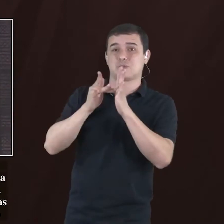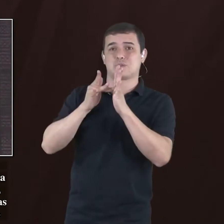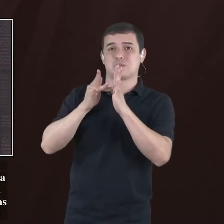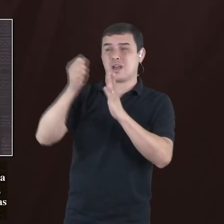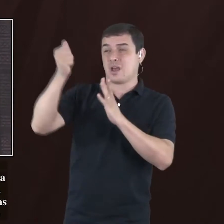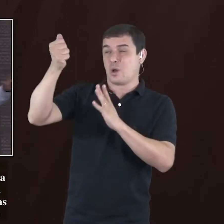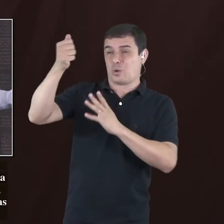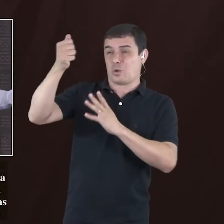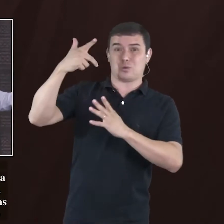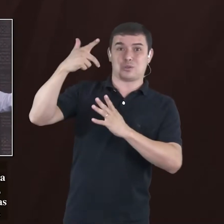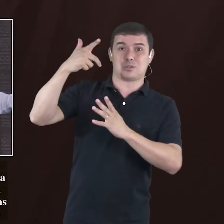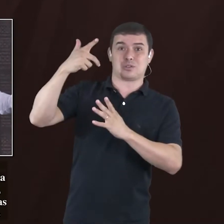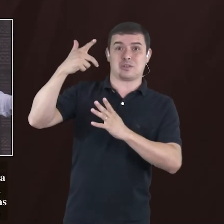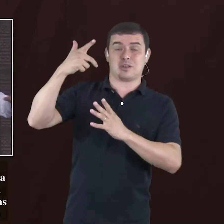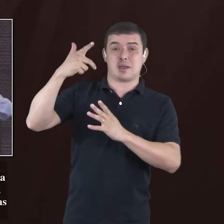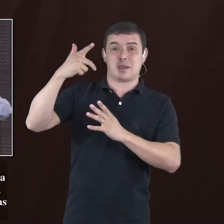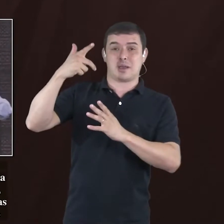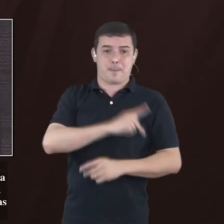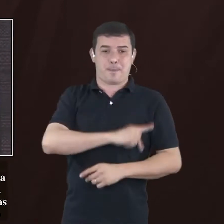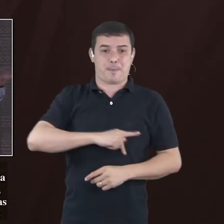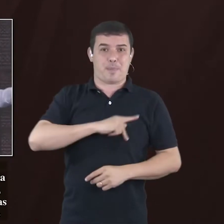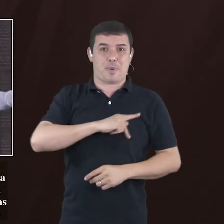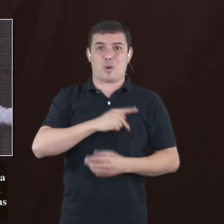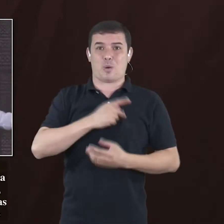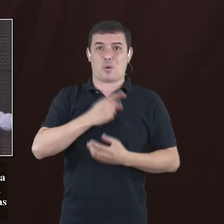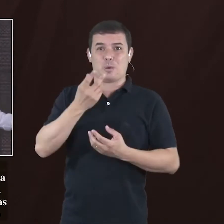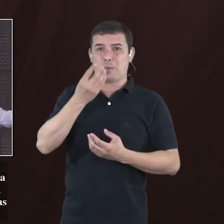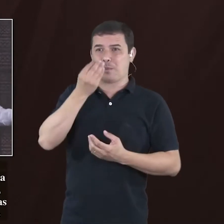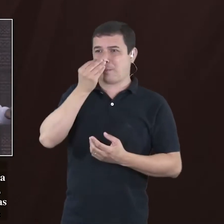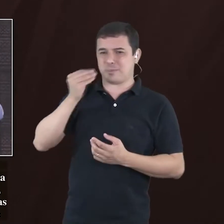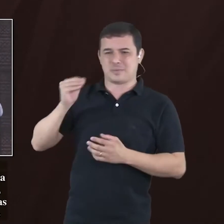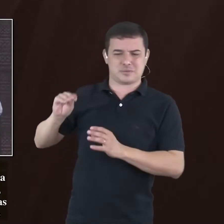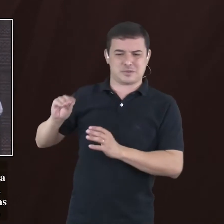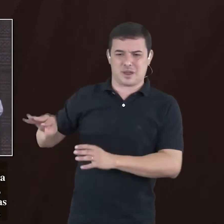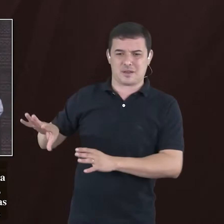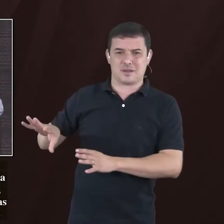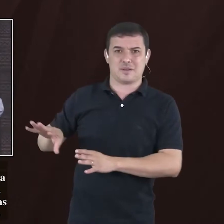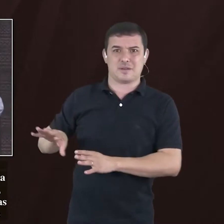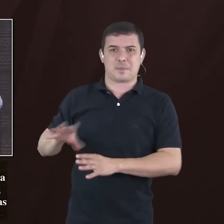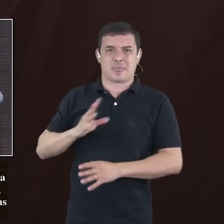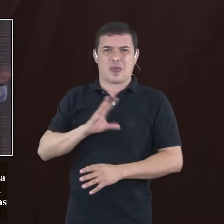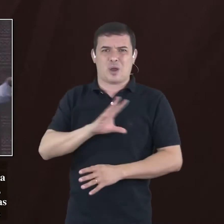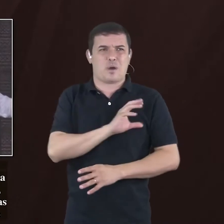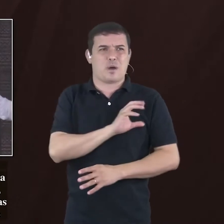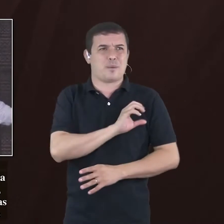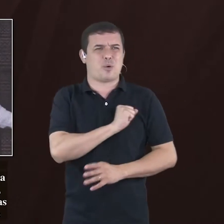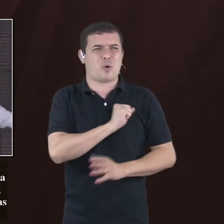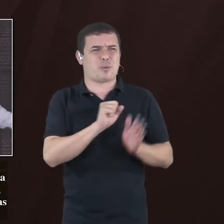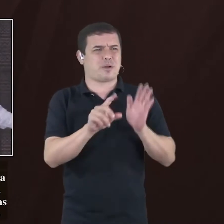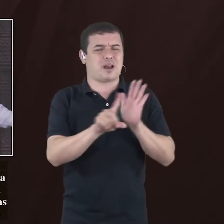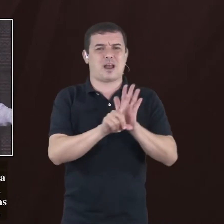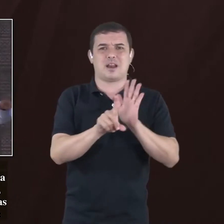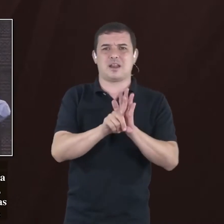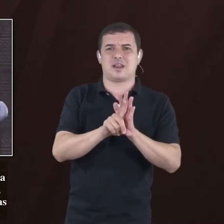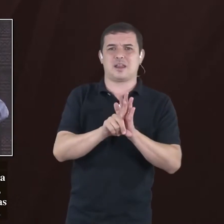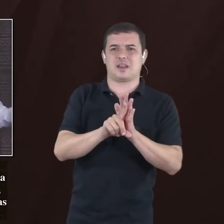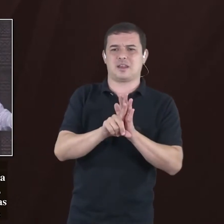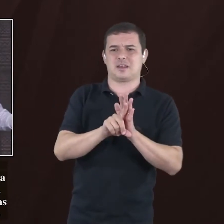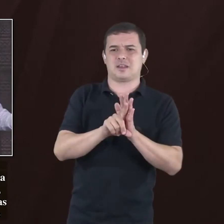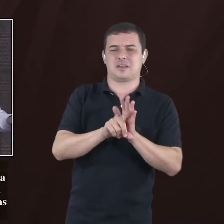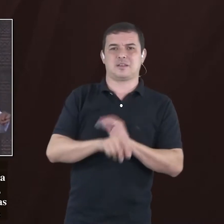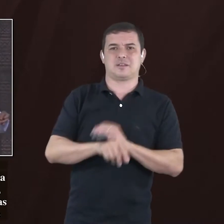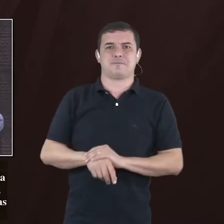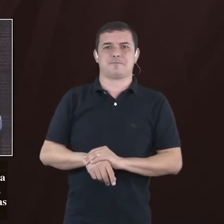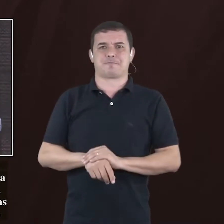só perdeu, né, o amor dos judeus para com ele, não só perdeu a admiração do povo judeu para com